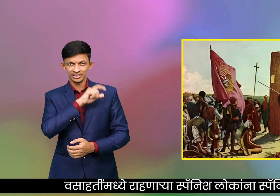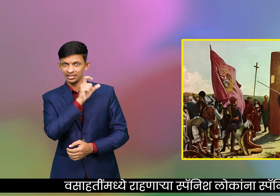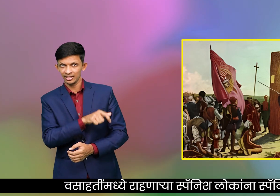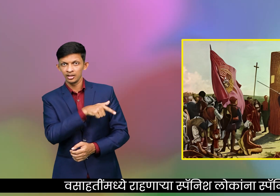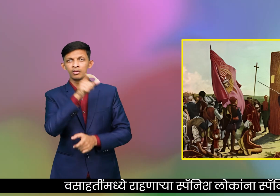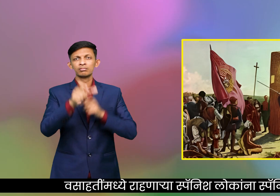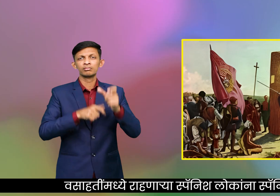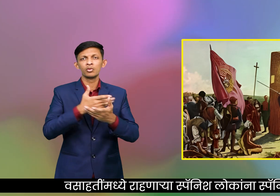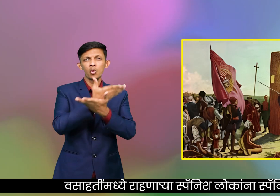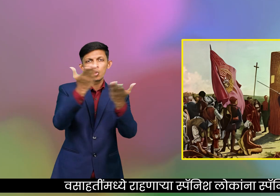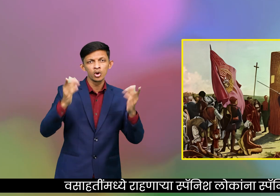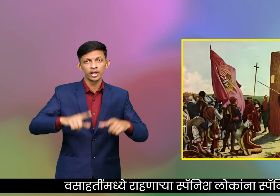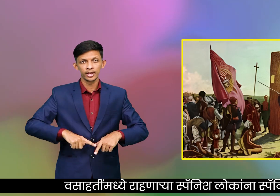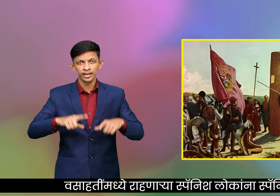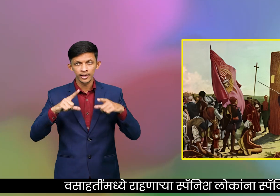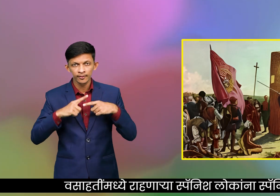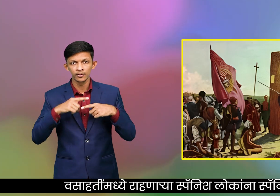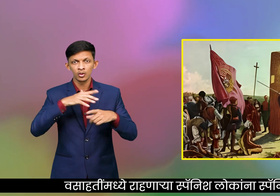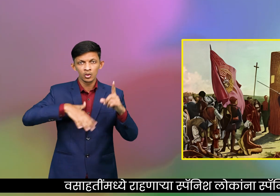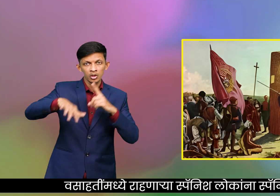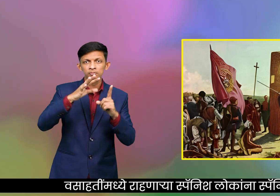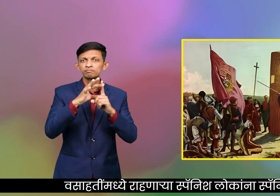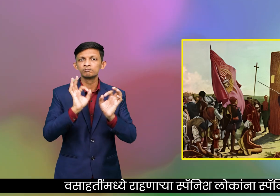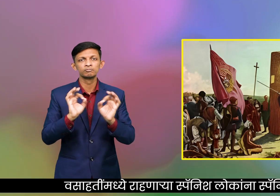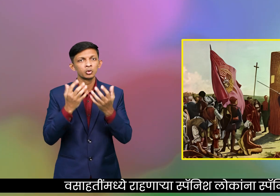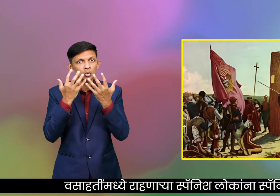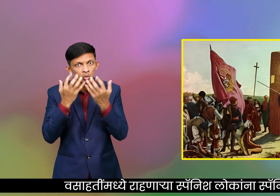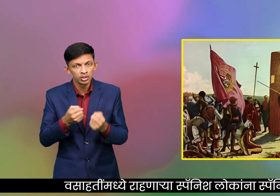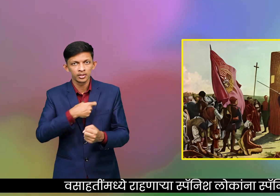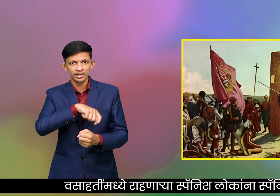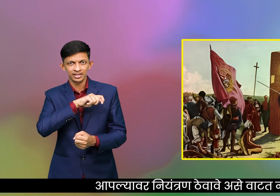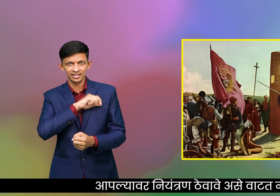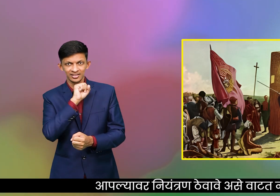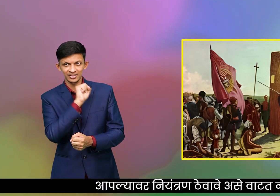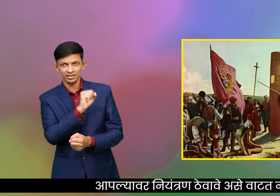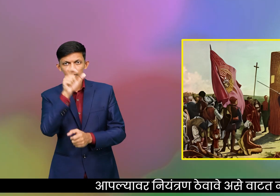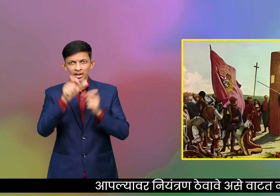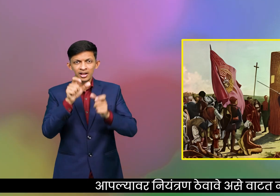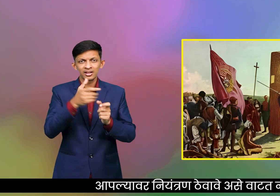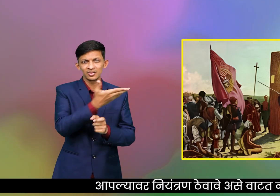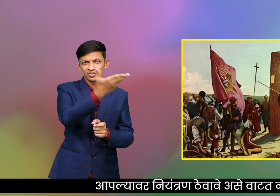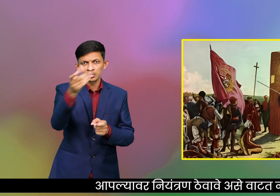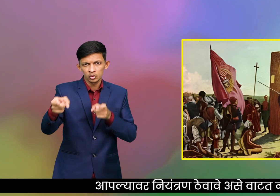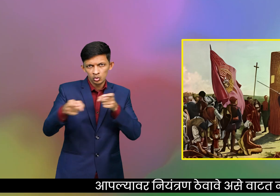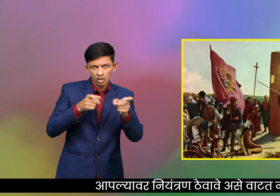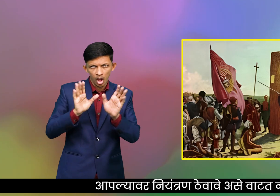वसाहतींमध्ये राहणाऱ्या स्पॅनिश लोकांना स्पॅनिश उच्चभ्रूंनी आपल्यावर नियंत्रण ठेवावे असे वाटत